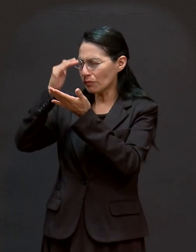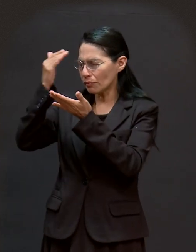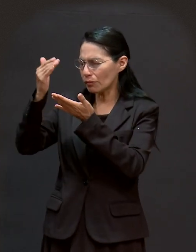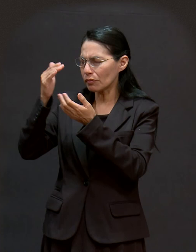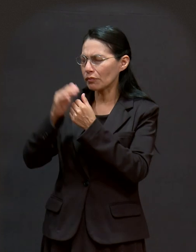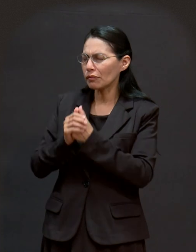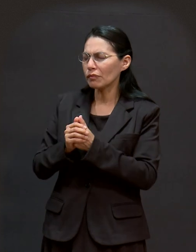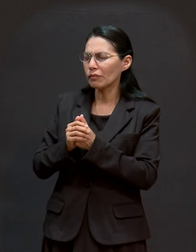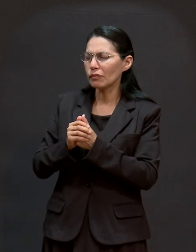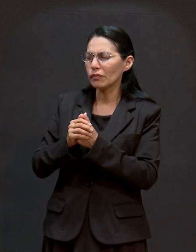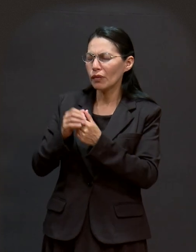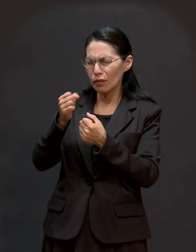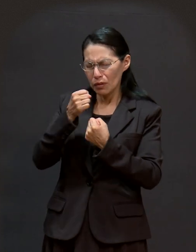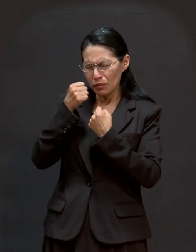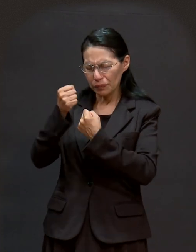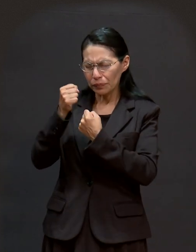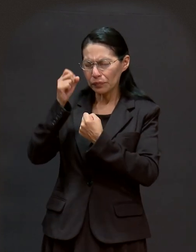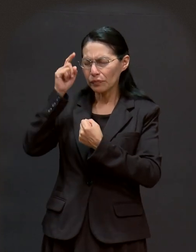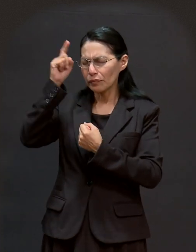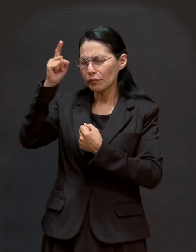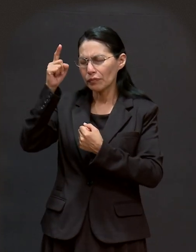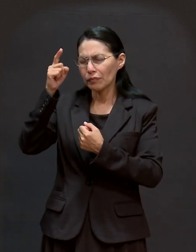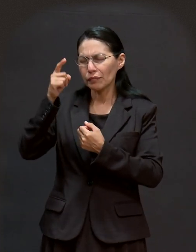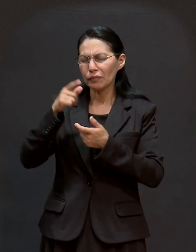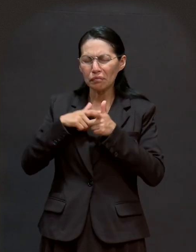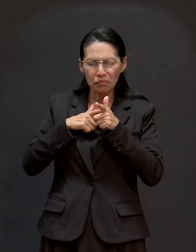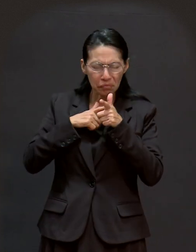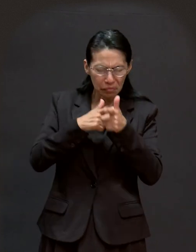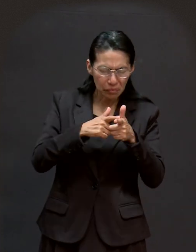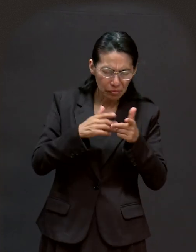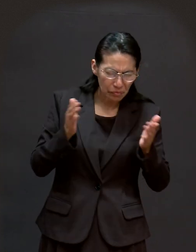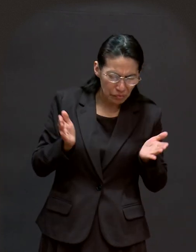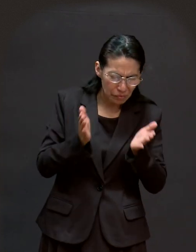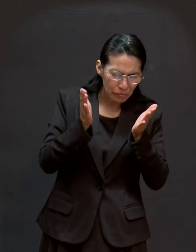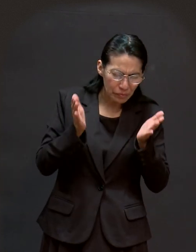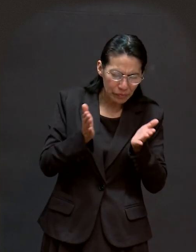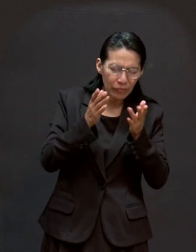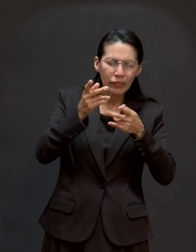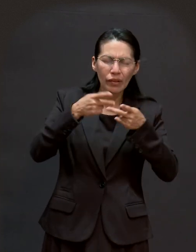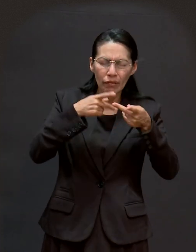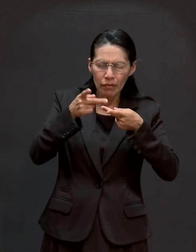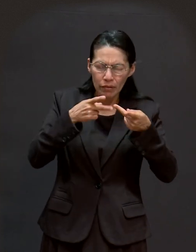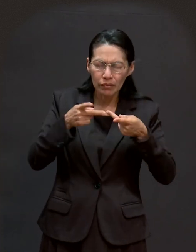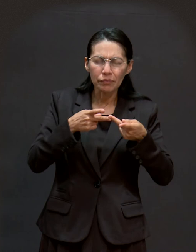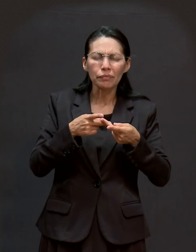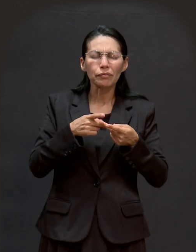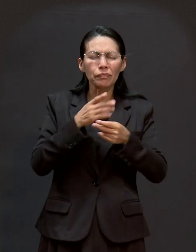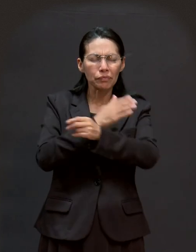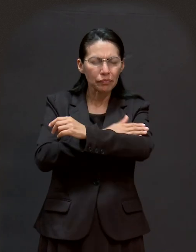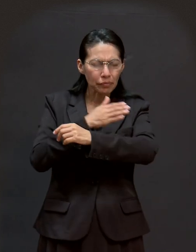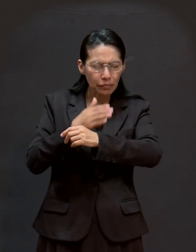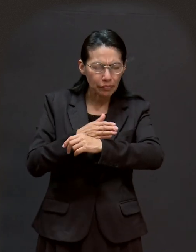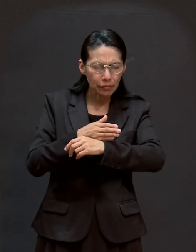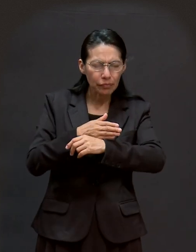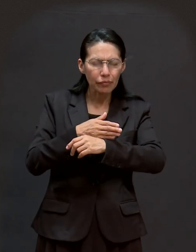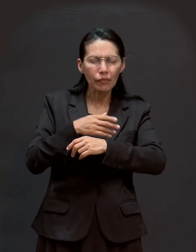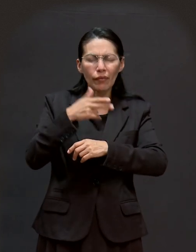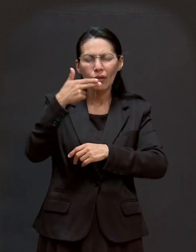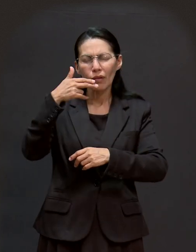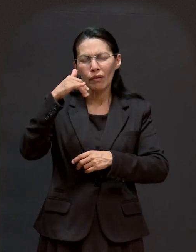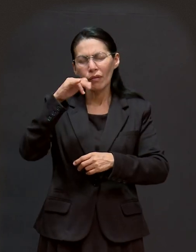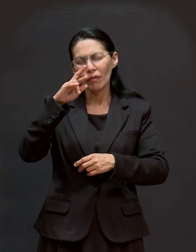que las seguirás sanando las seguirás preparando y seguirás estando con irán y con sus hijos